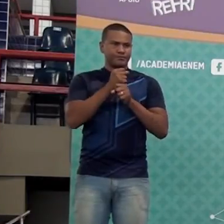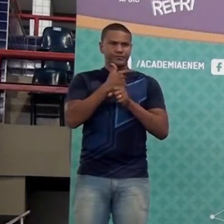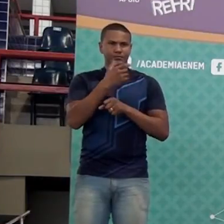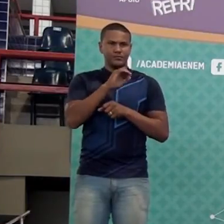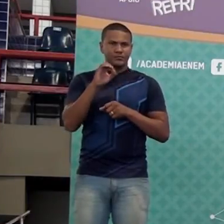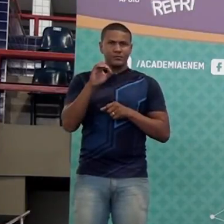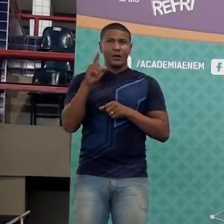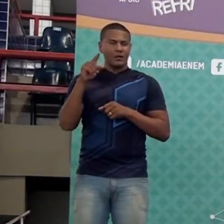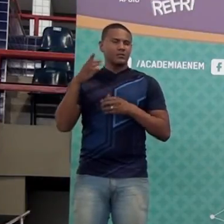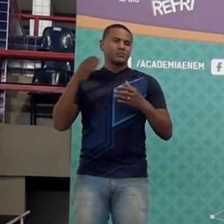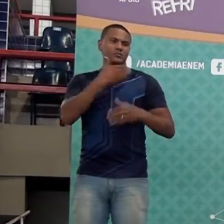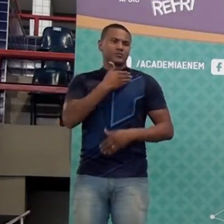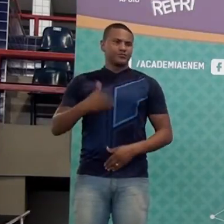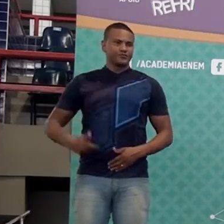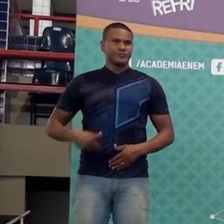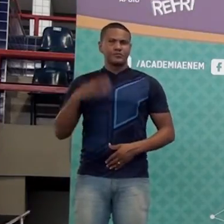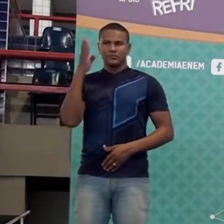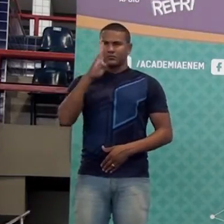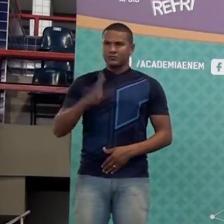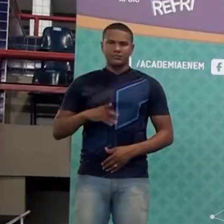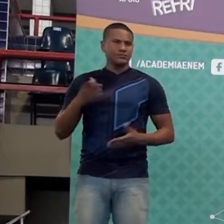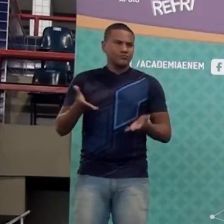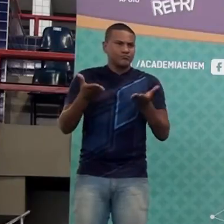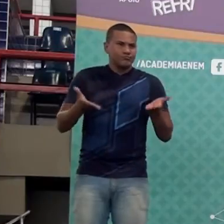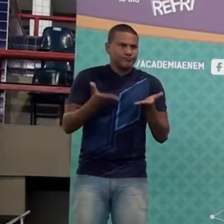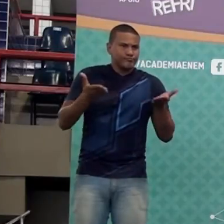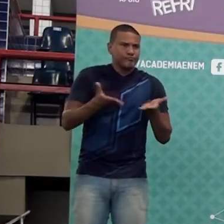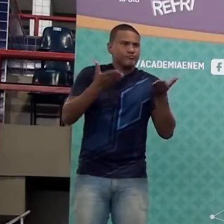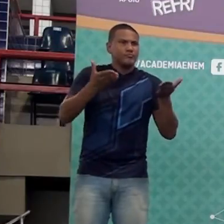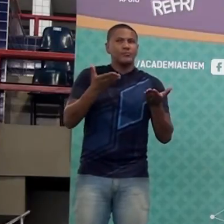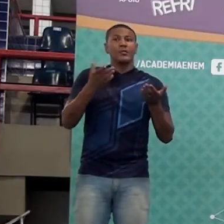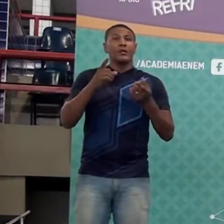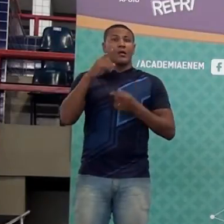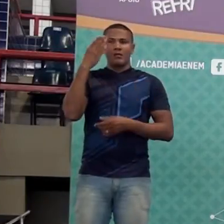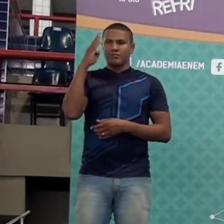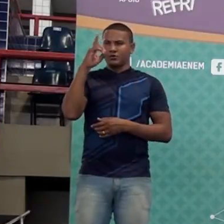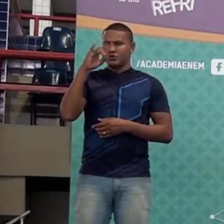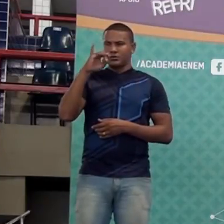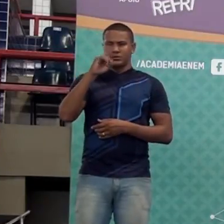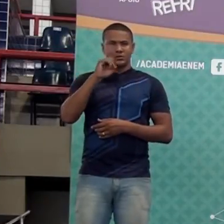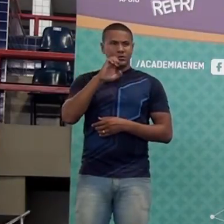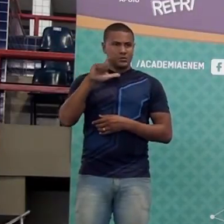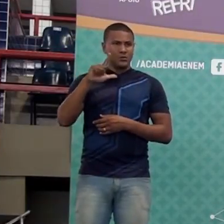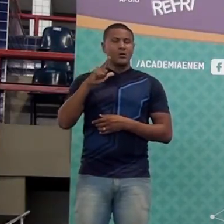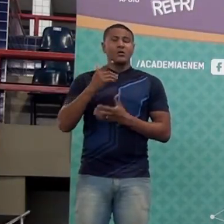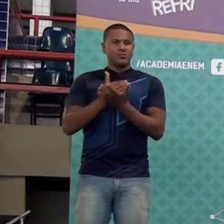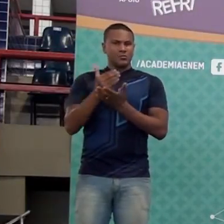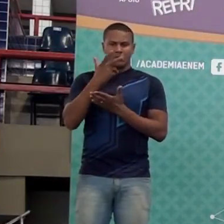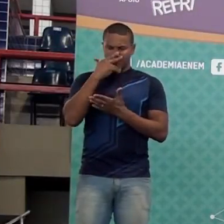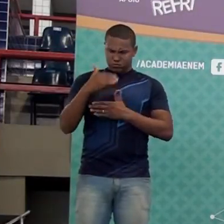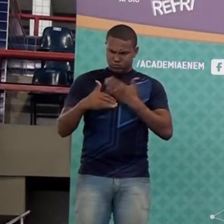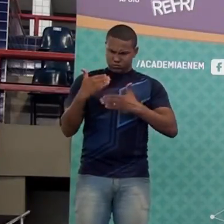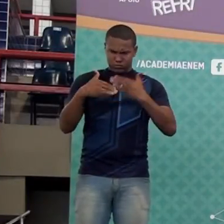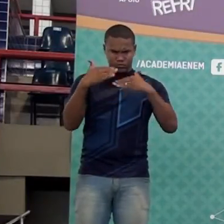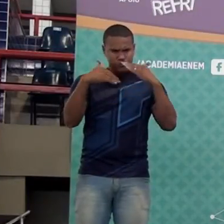a produção de biodiesel e o biodiesel começa a ter um crescimento que vem sendo crescente no Brasil desde os anos 2000